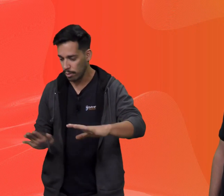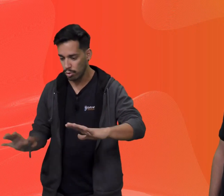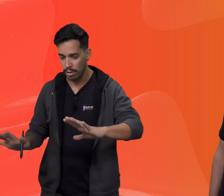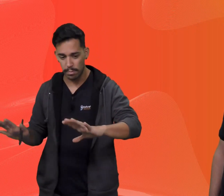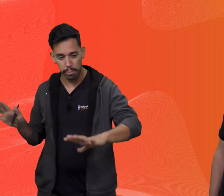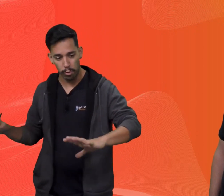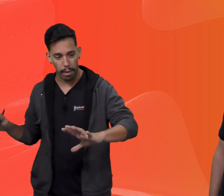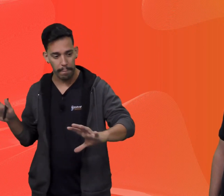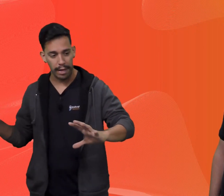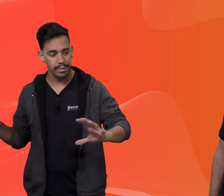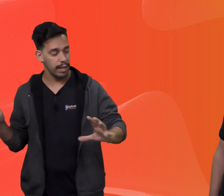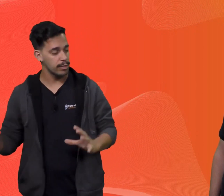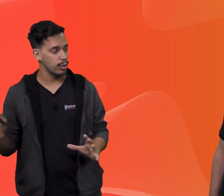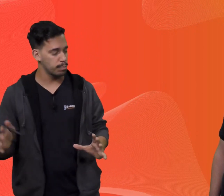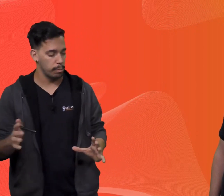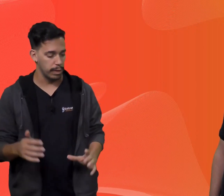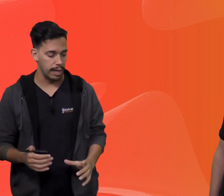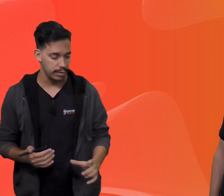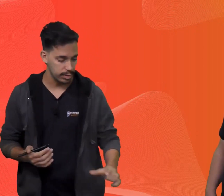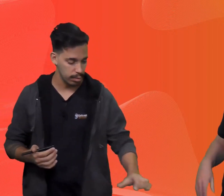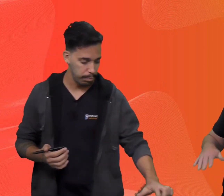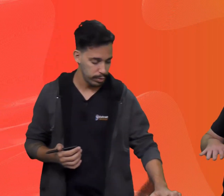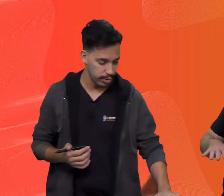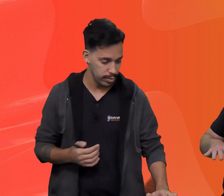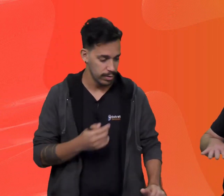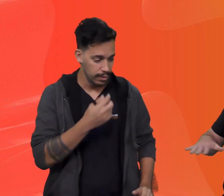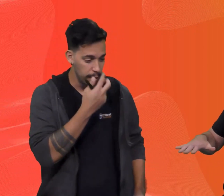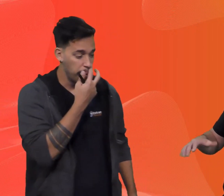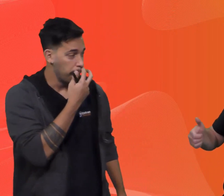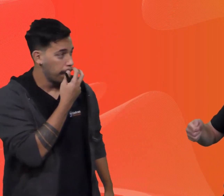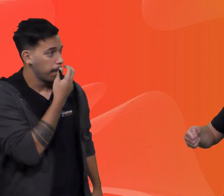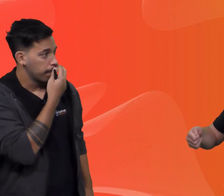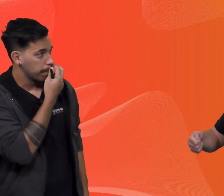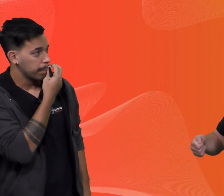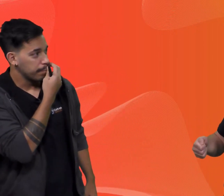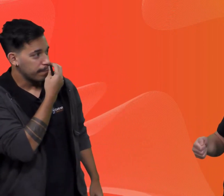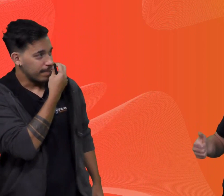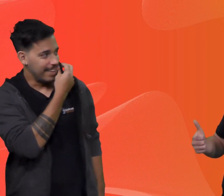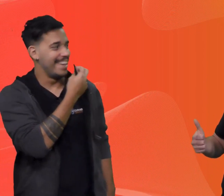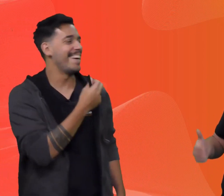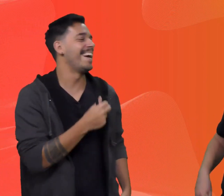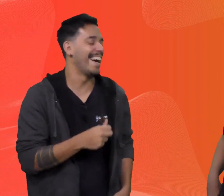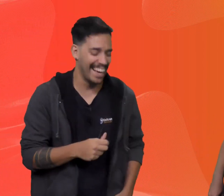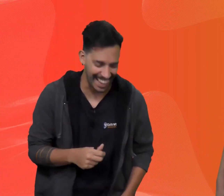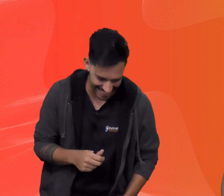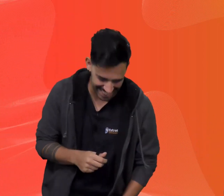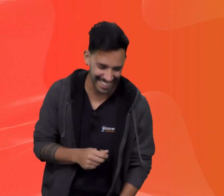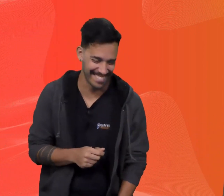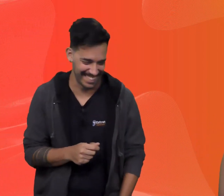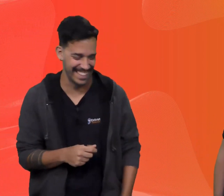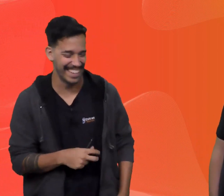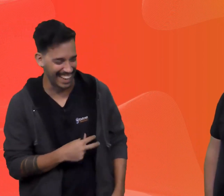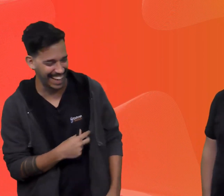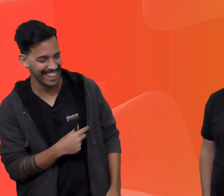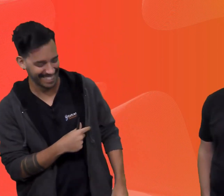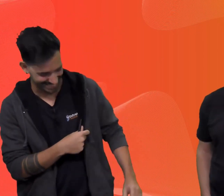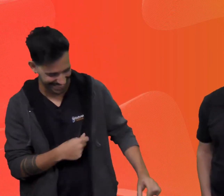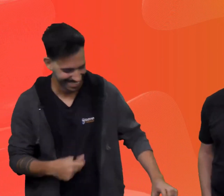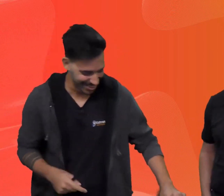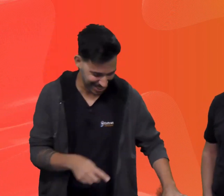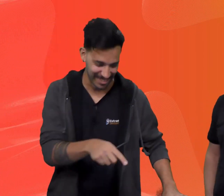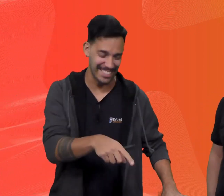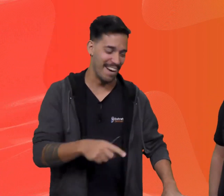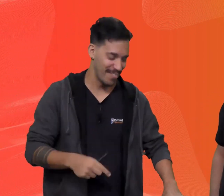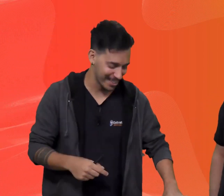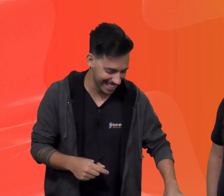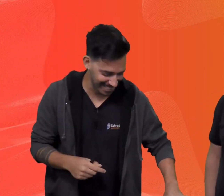ele começou a se preocupar mais em relação às propriedades. Ah, então, ele organizou tudo no chão e tirou uma foto com o celular. É isso? E postou no